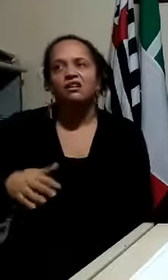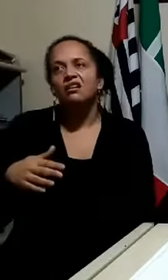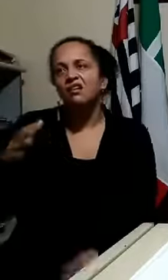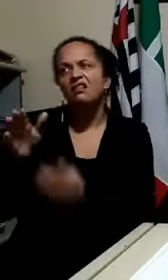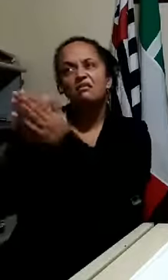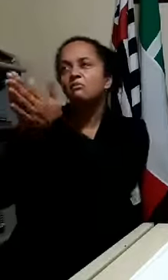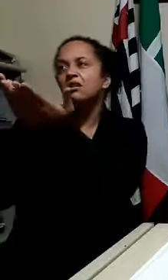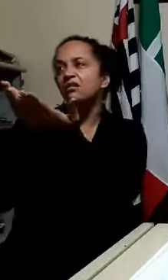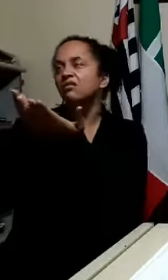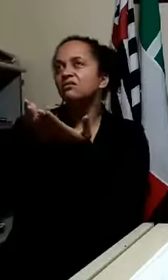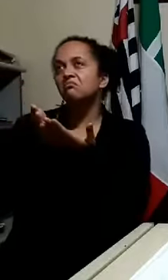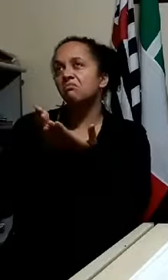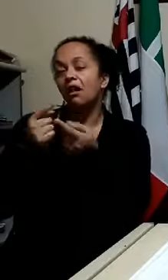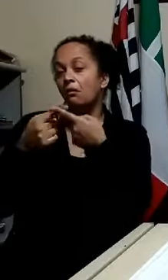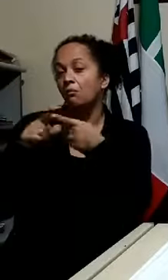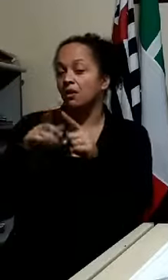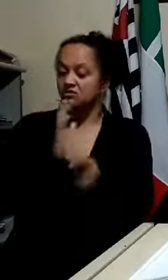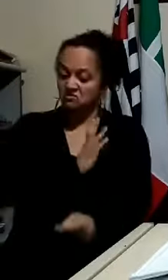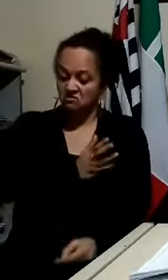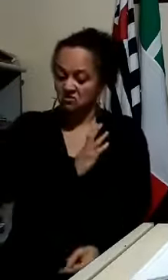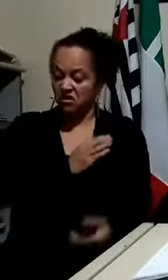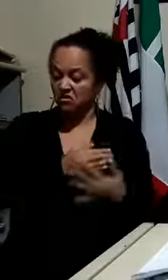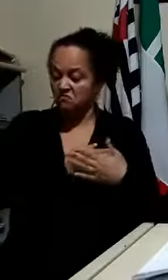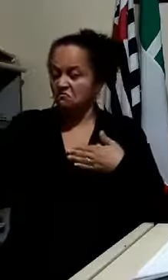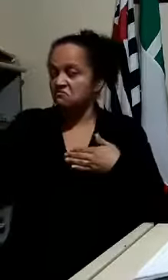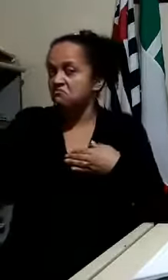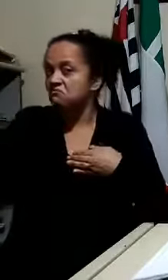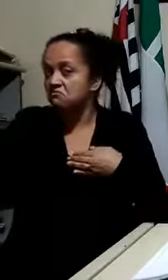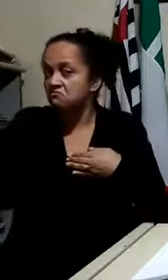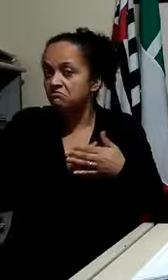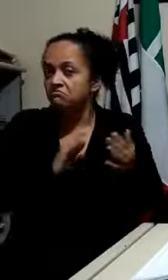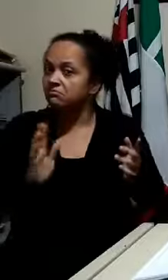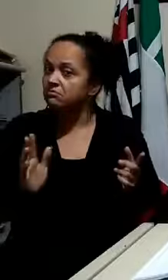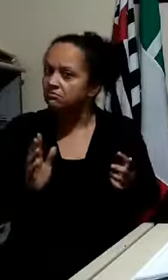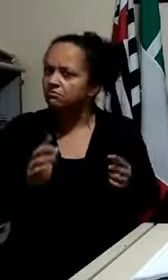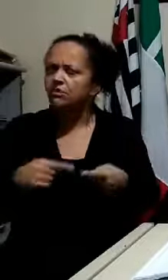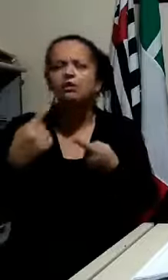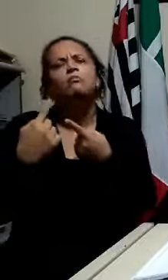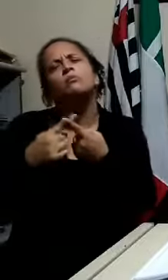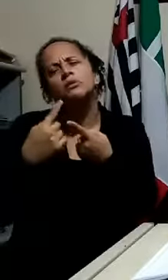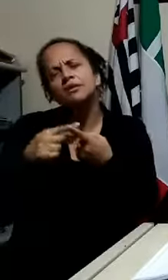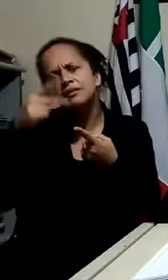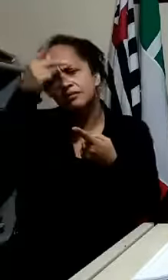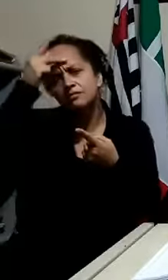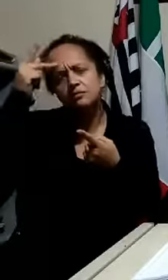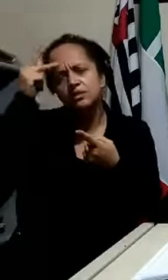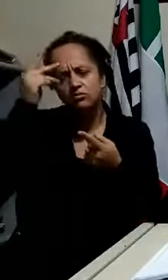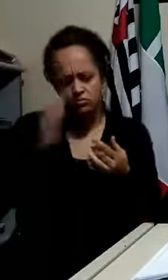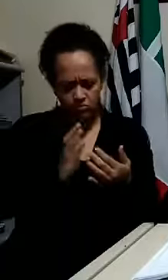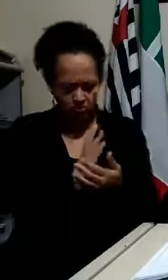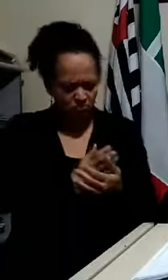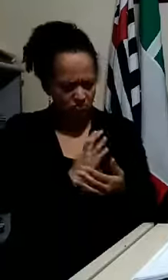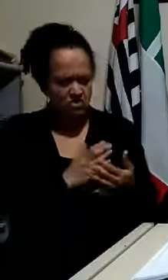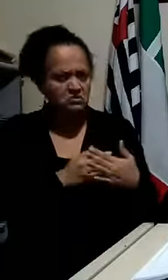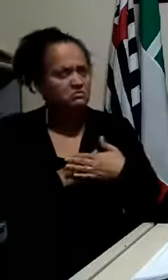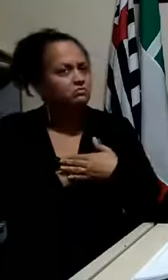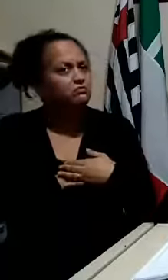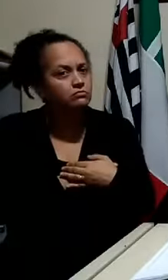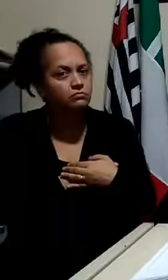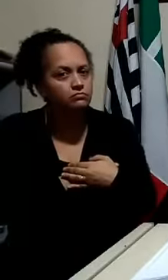com o coração endurecido. E por que ela ouviu a palavra de mau grado com o